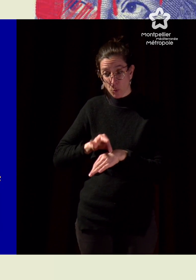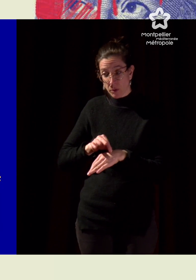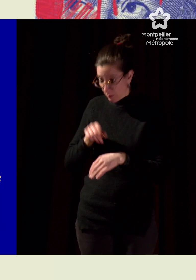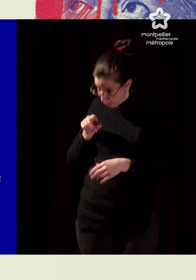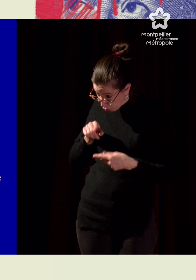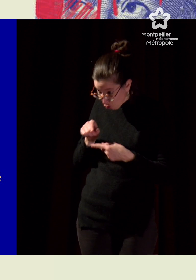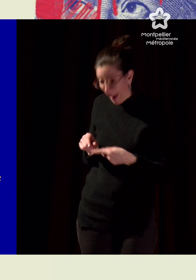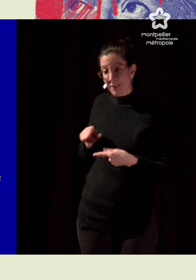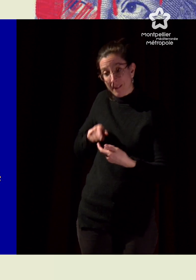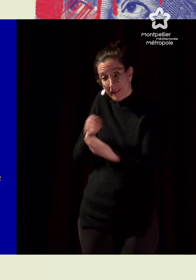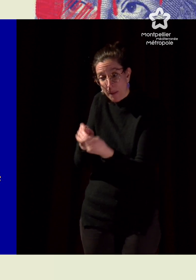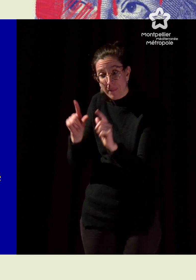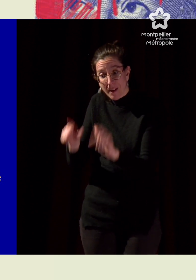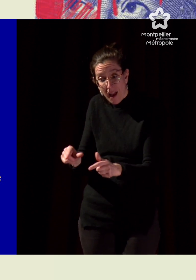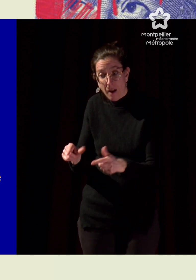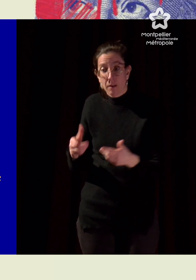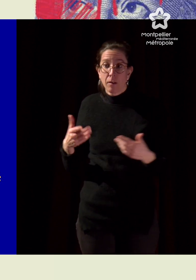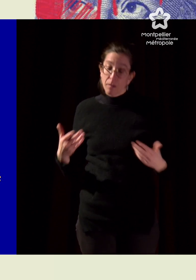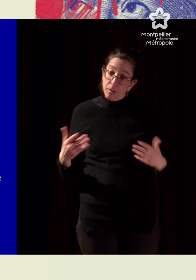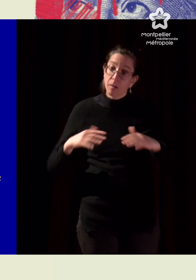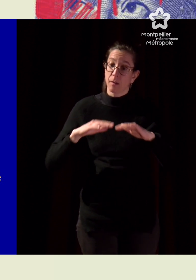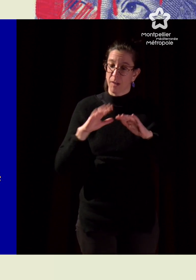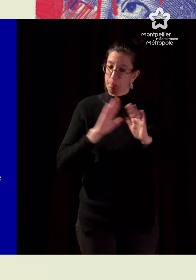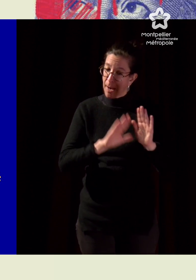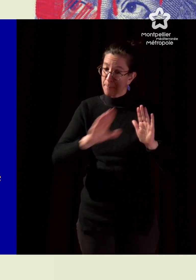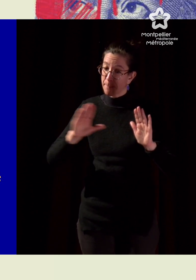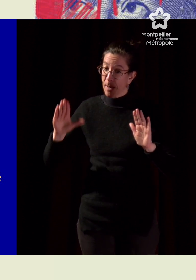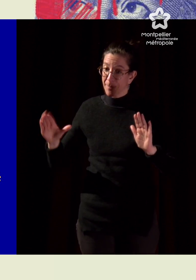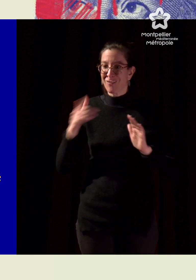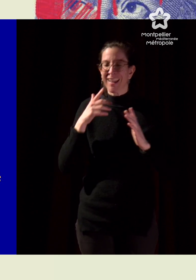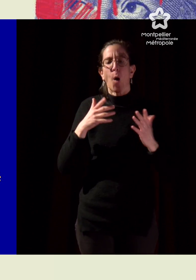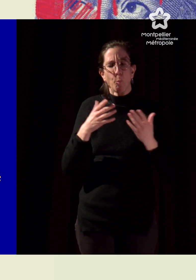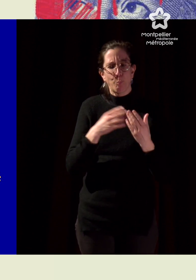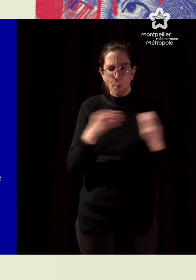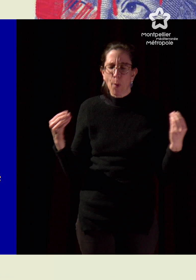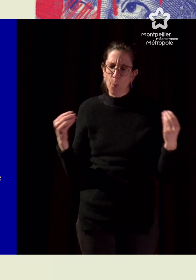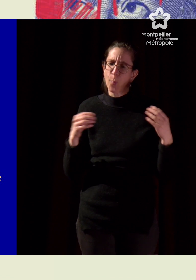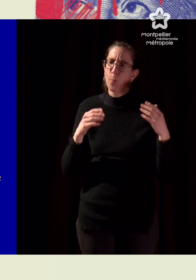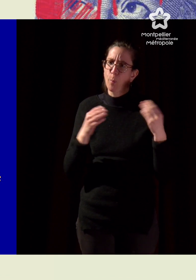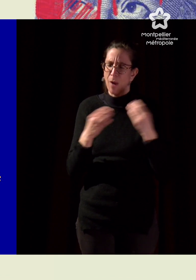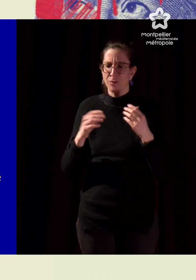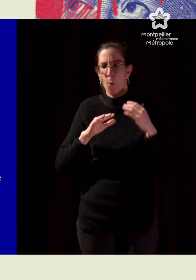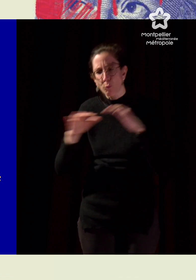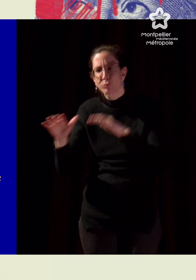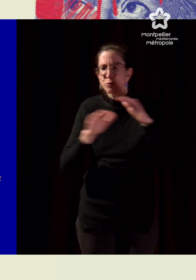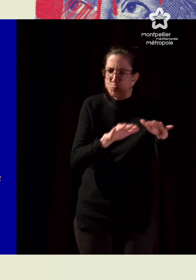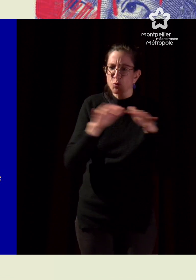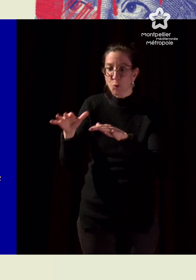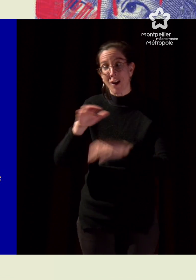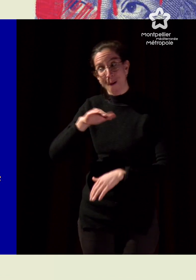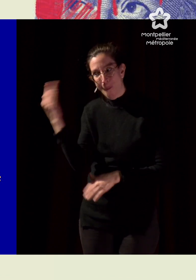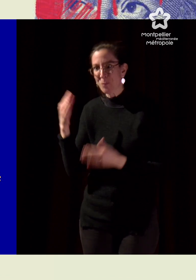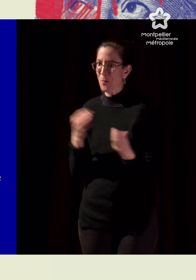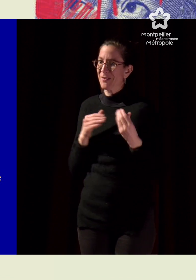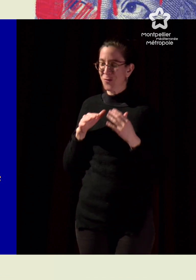documentées. Donc en parallèle de ces mobilités, l'étude du passé nous montre de la stabilité, des familles qui bougent et d'autres qui